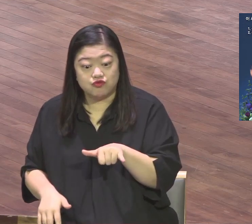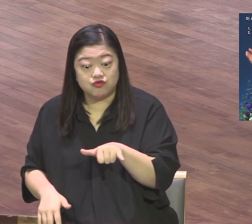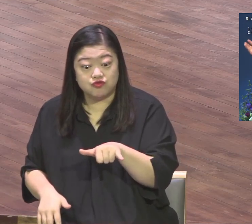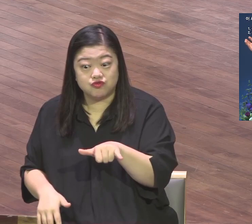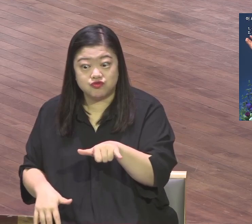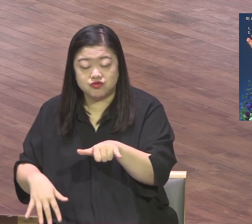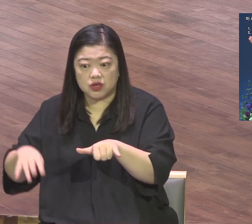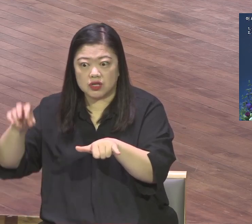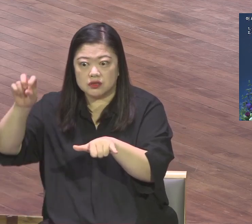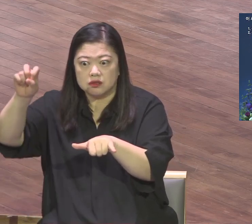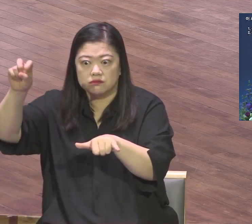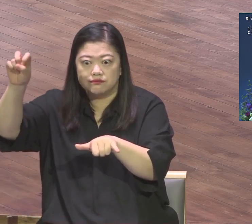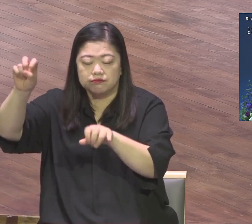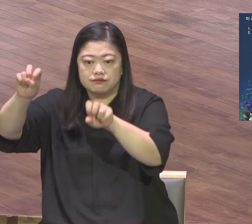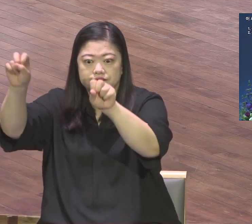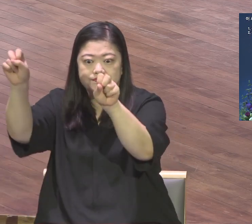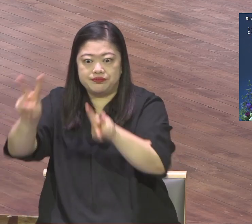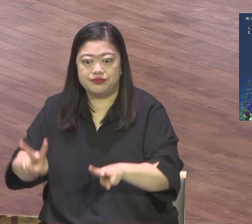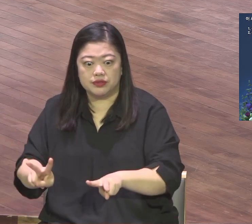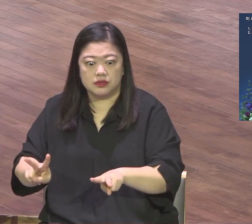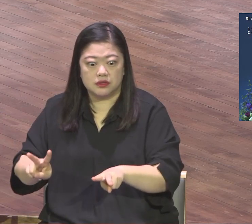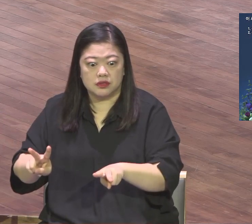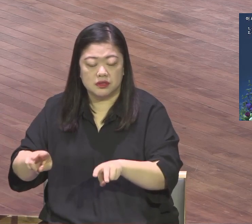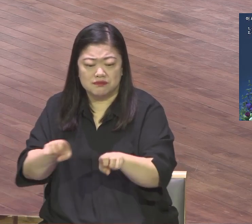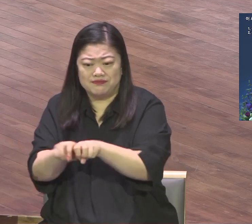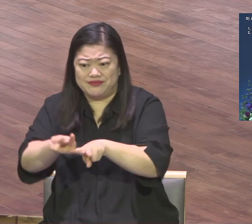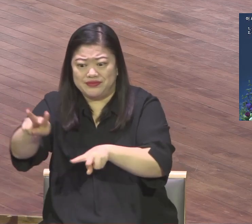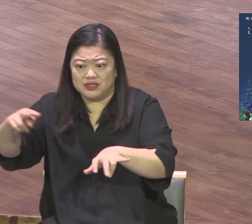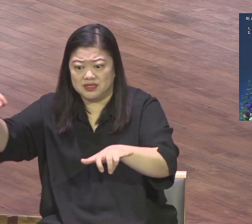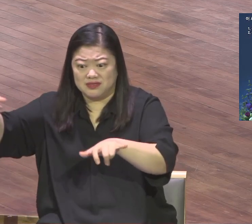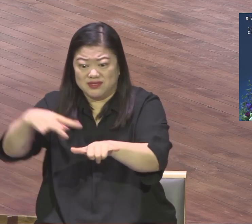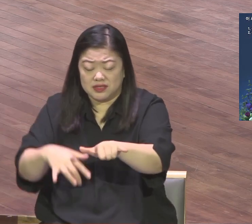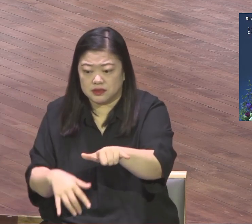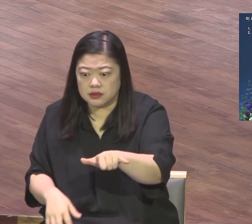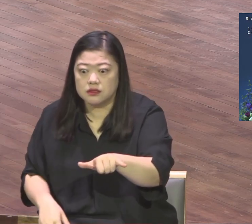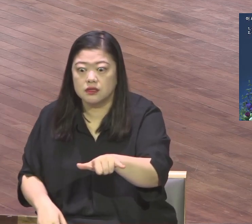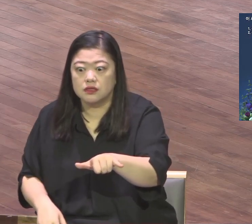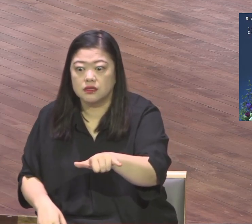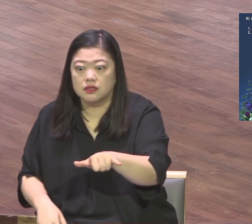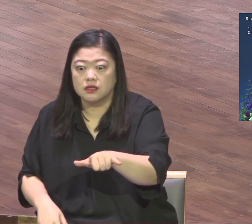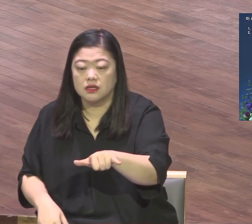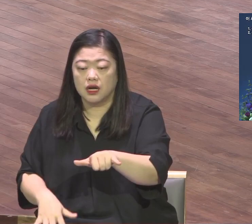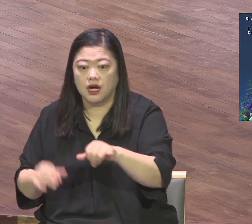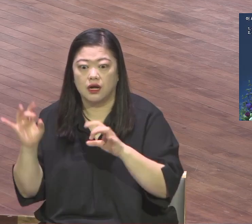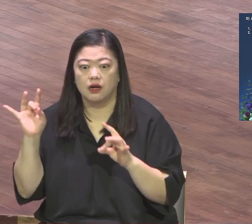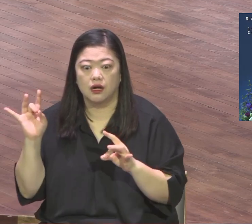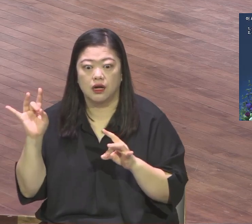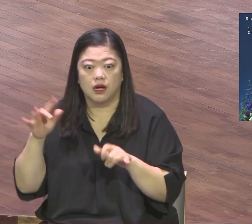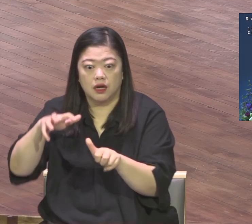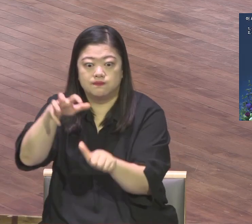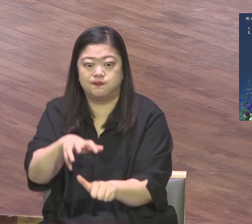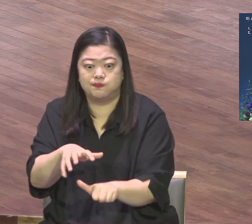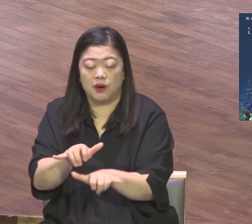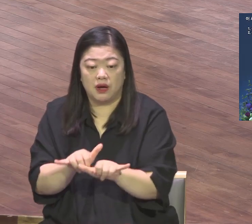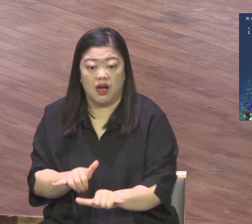또 일본에 홋카이도 거쳐가지고 23시간 비행기 안에 있었어요. 23시간. 그러니까